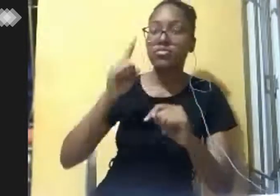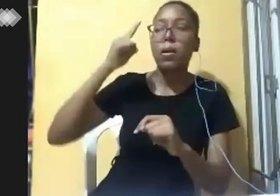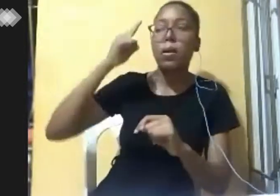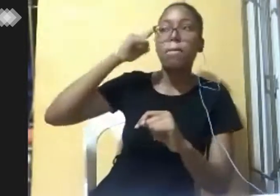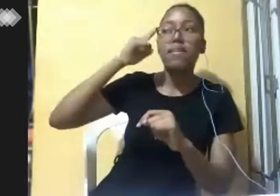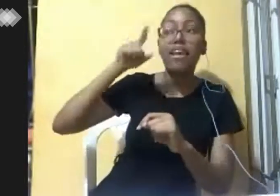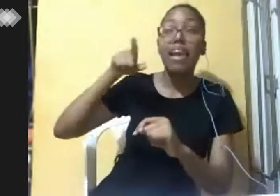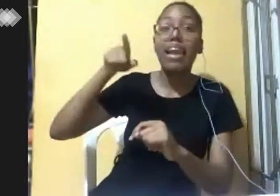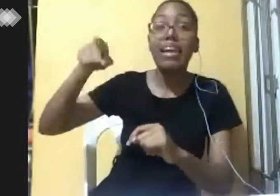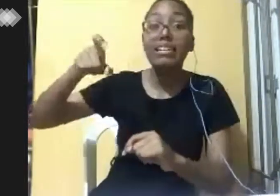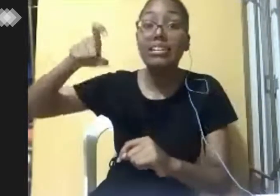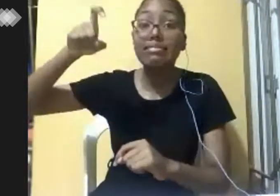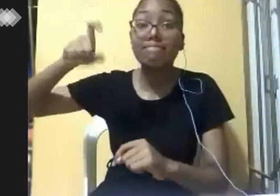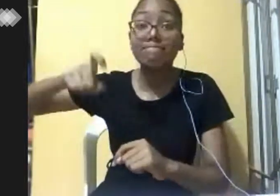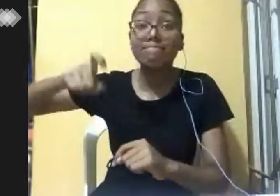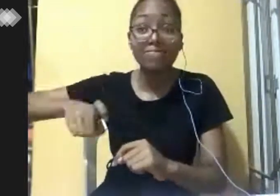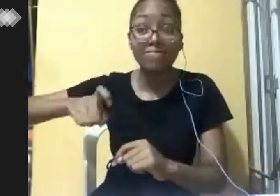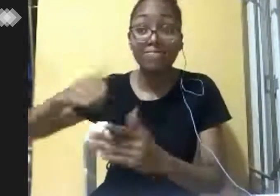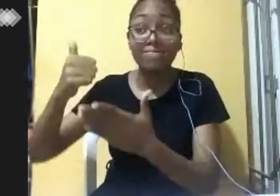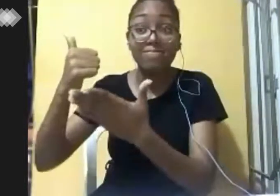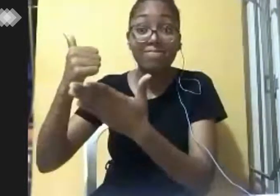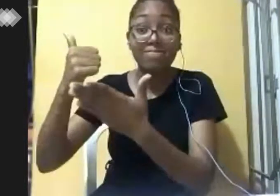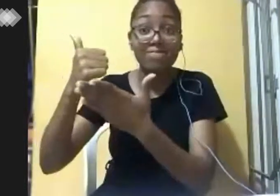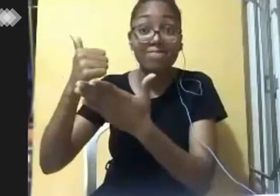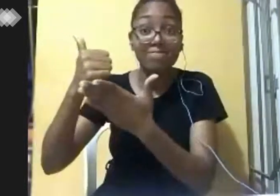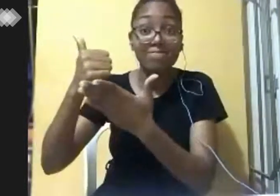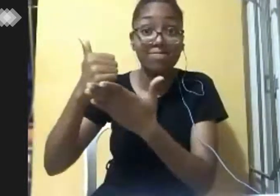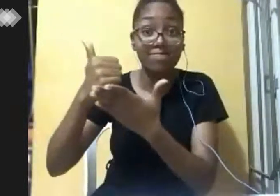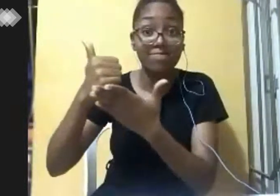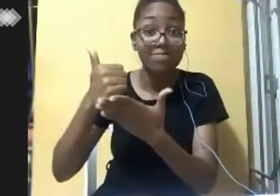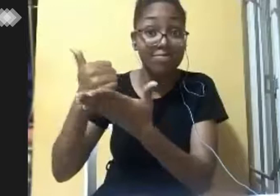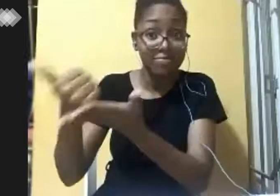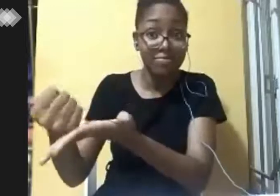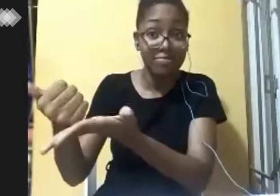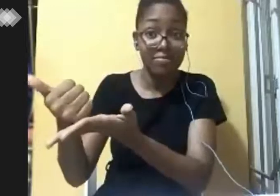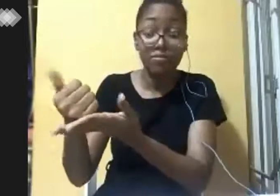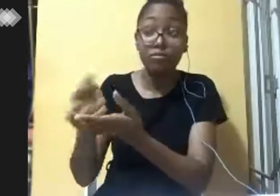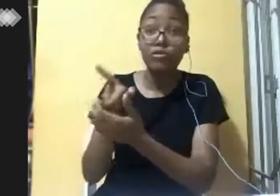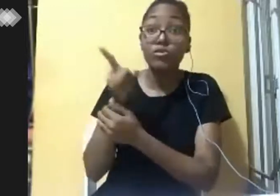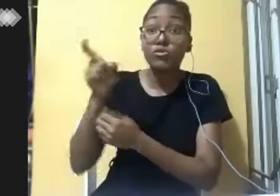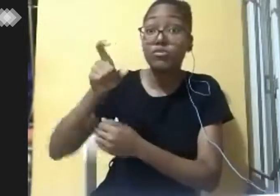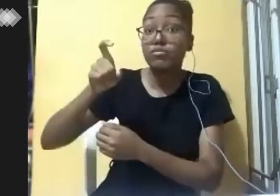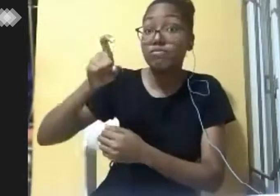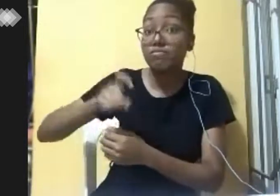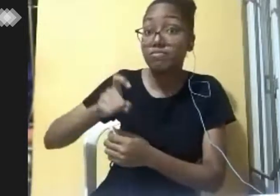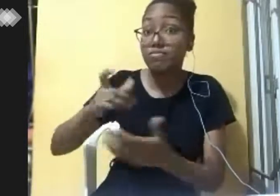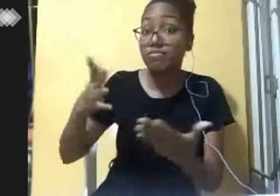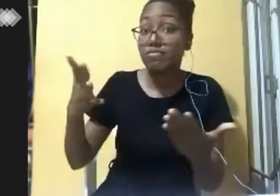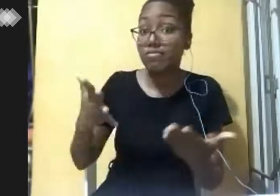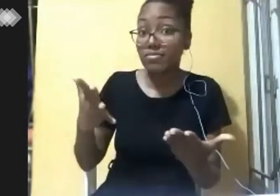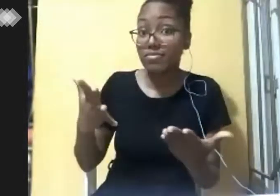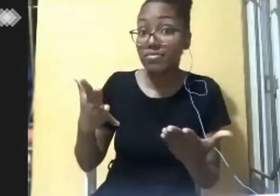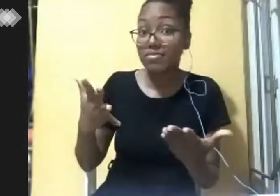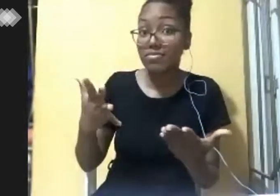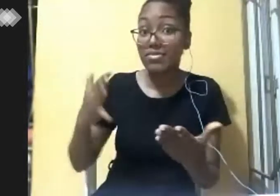necesita puntualmente una ayuda. Usted tiene que dar con lo que ella le está diciendo.